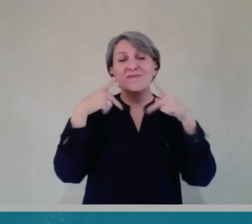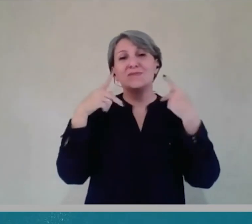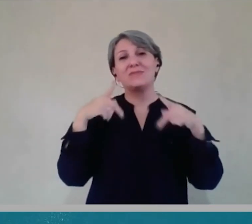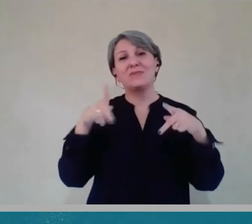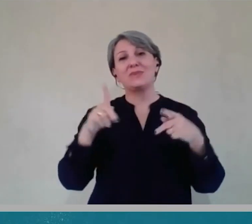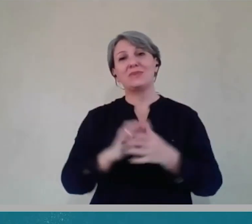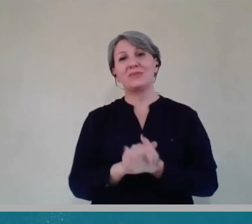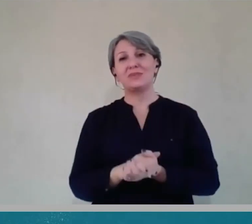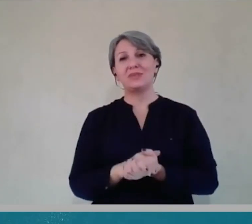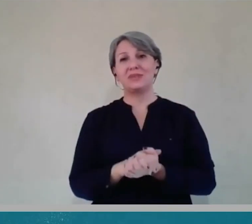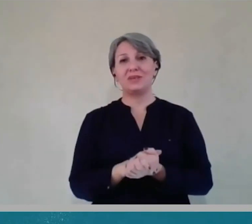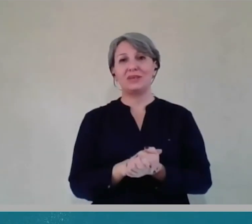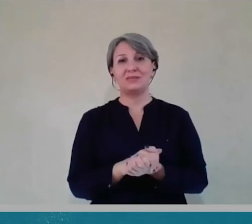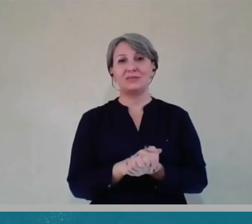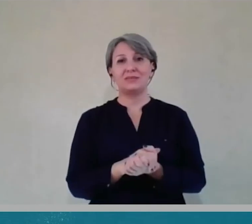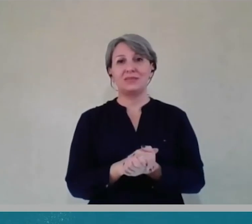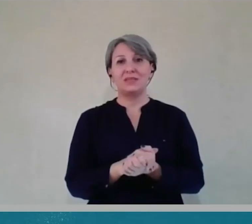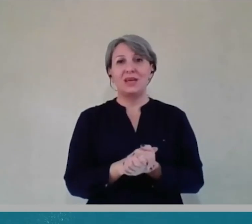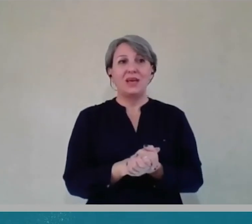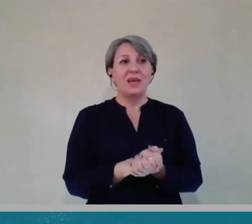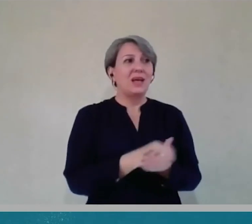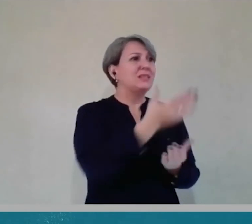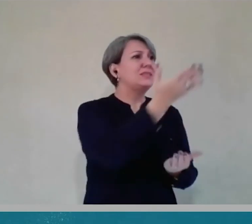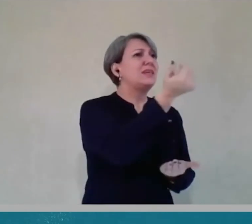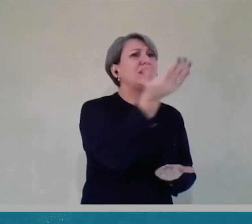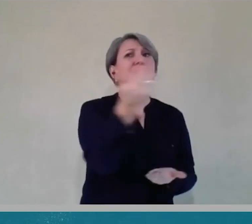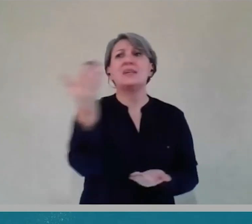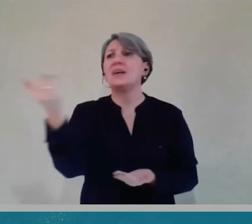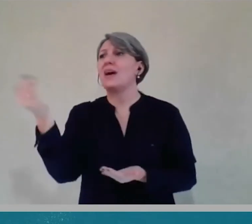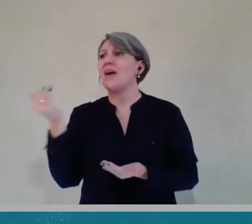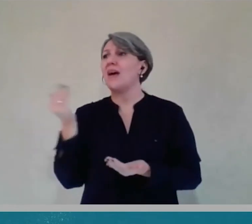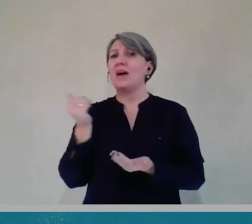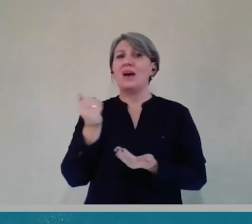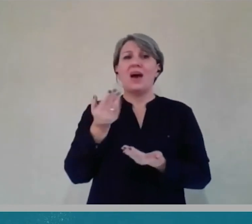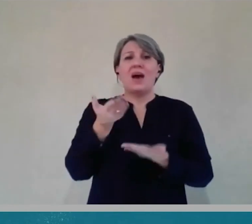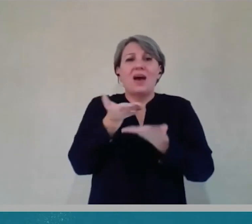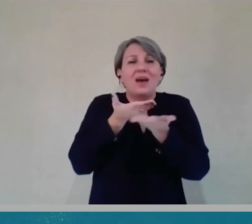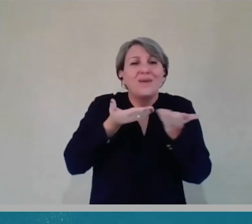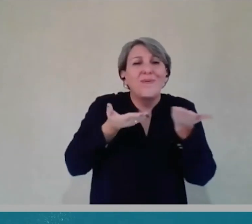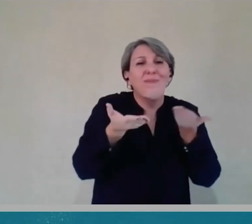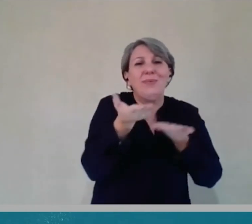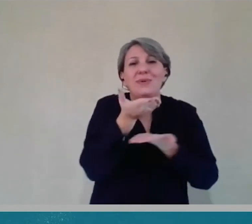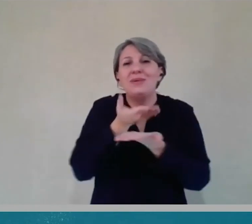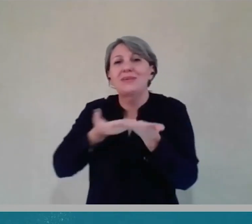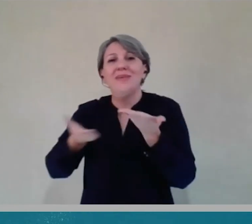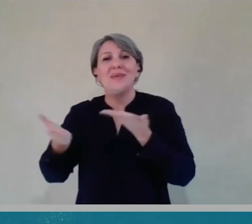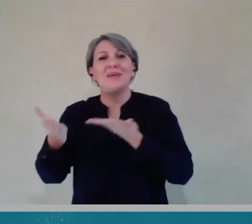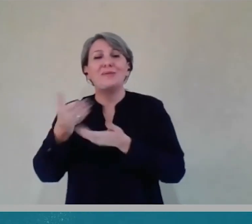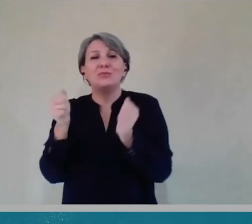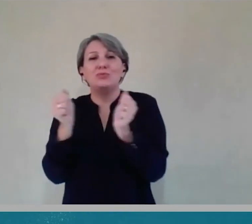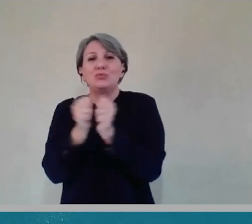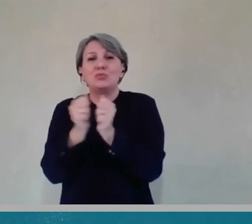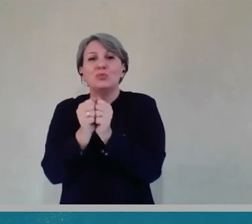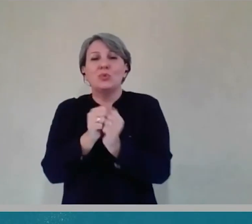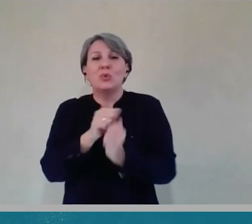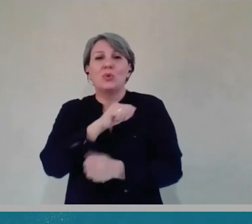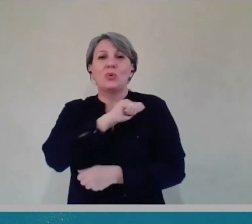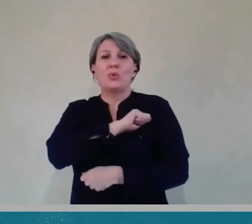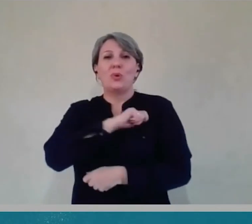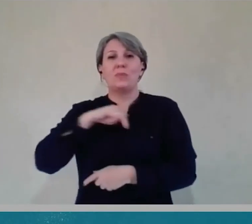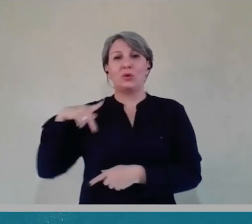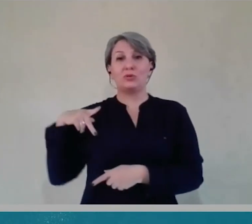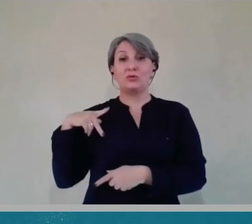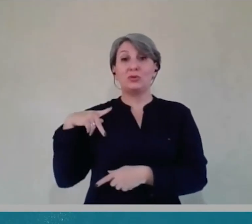a comunhão do apóstolo, e o apóstolo é um vínculo para levar vocês para a comunhão com o Pai e o